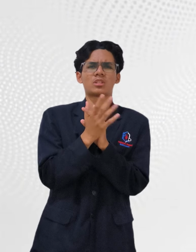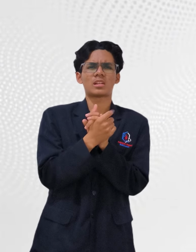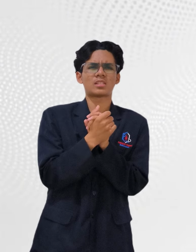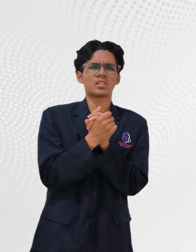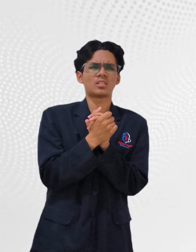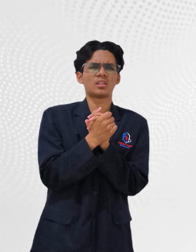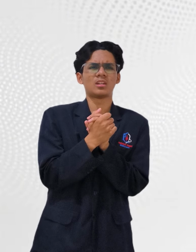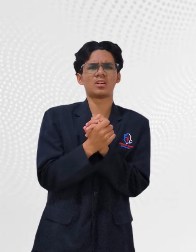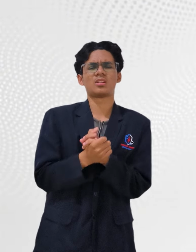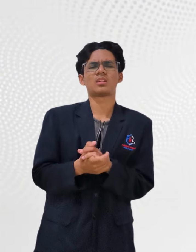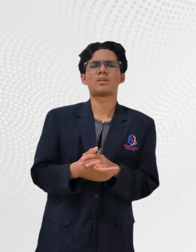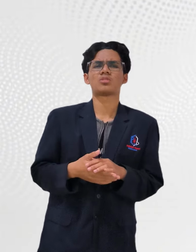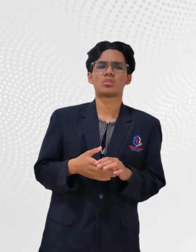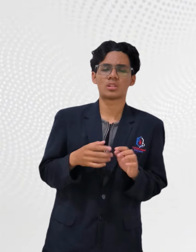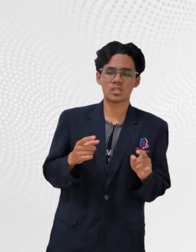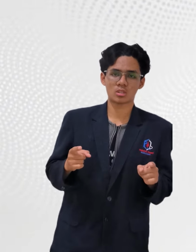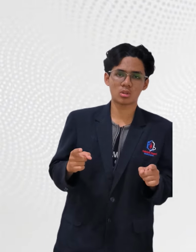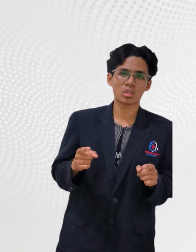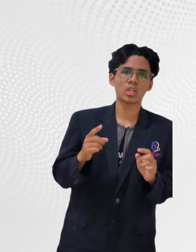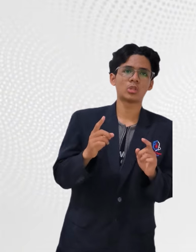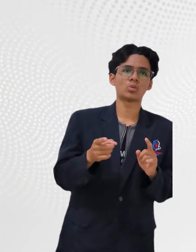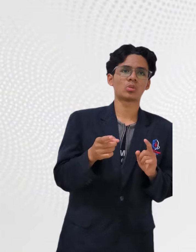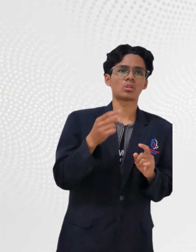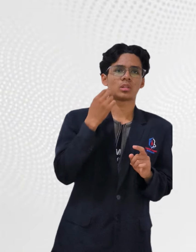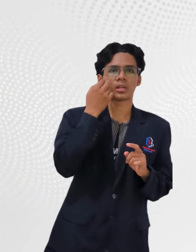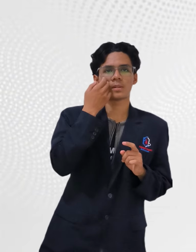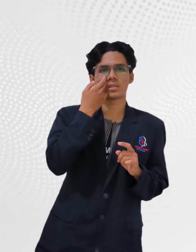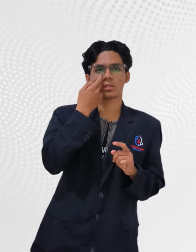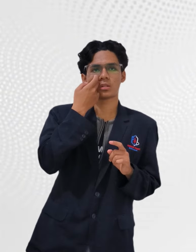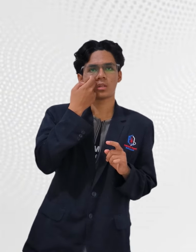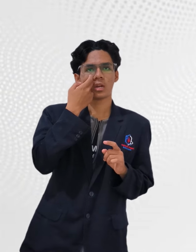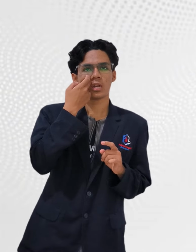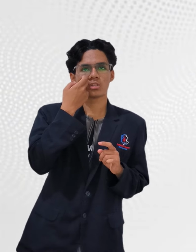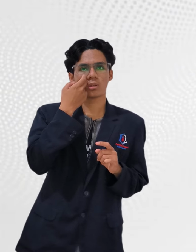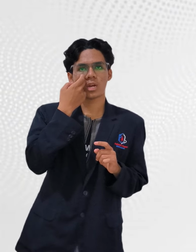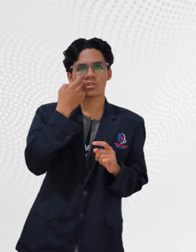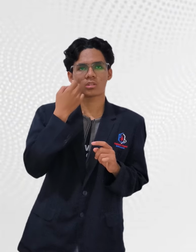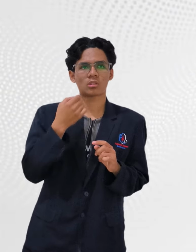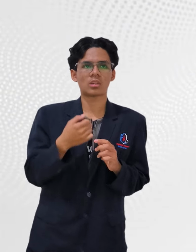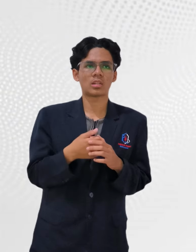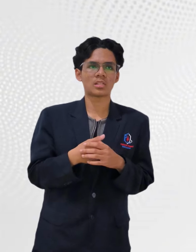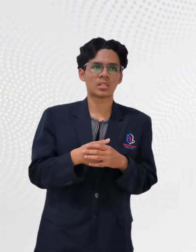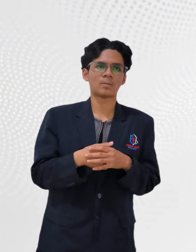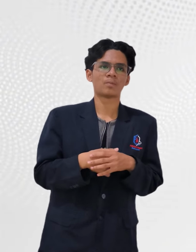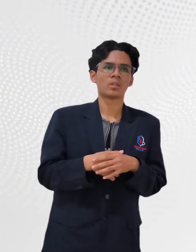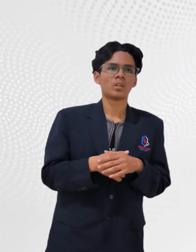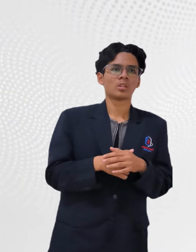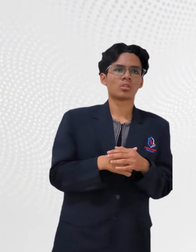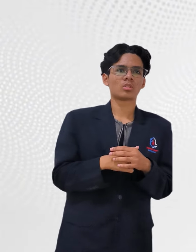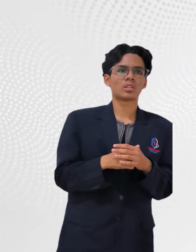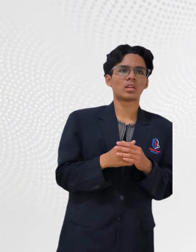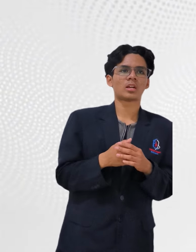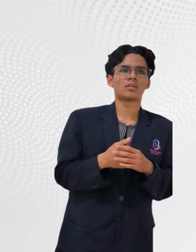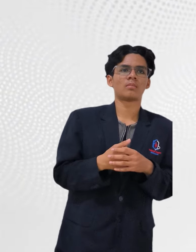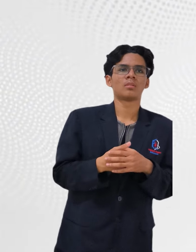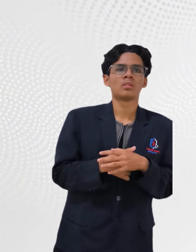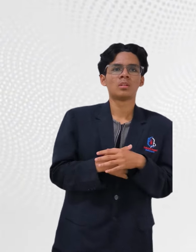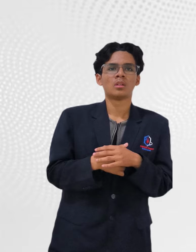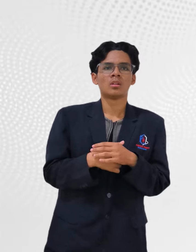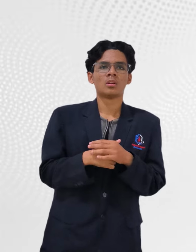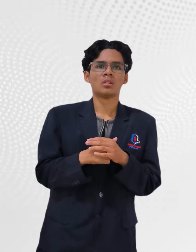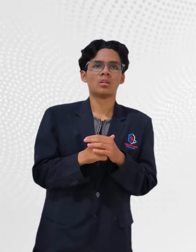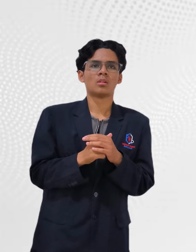dalam sirkuit AC termasuk resistor, induktor, dan kapasitor adalah sumber arus atau tegangan AC. Terus kita